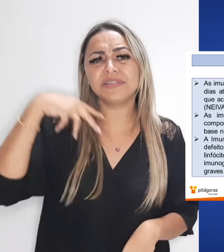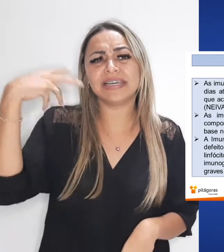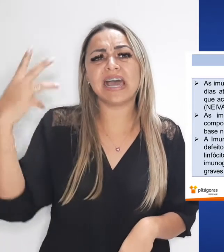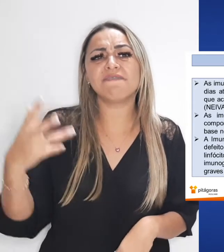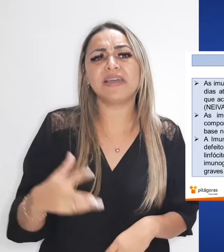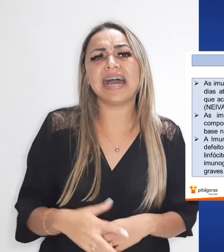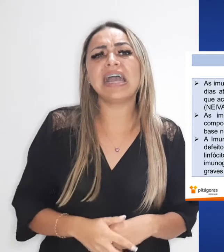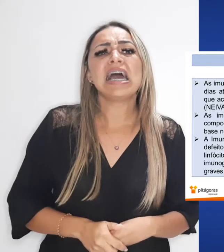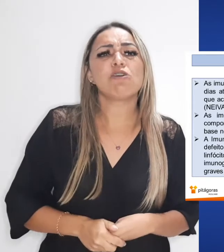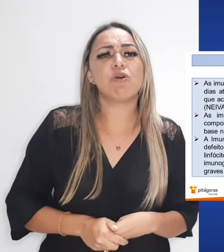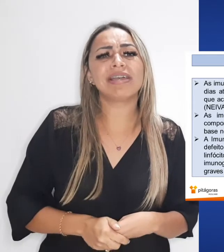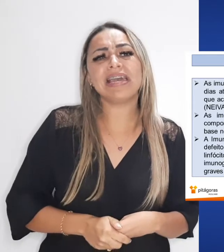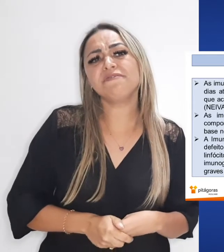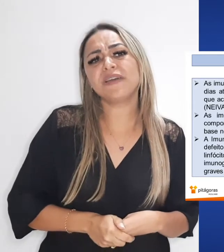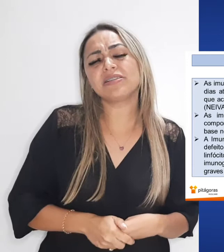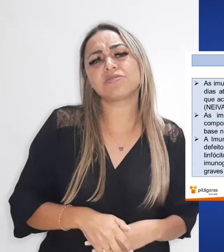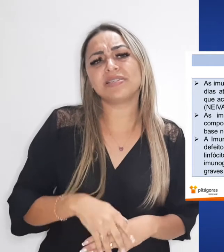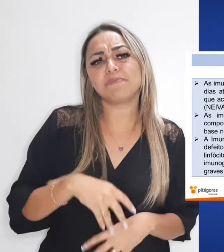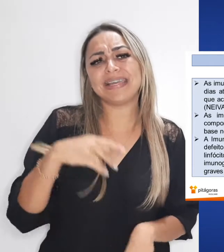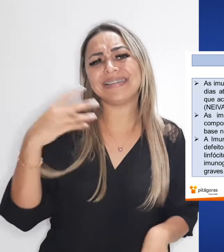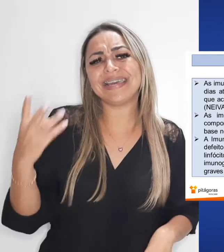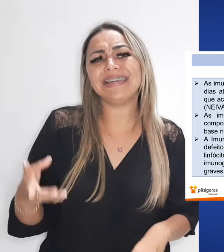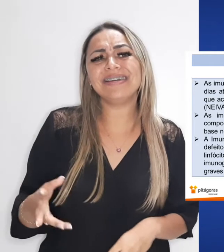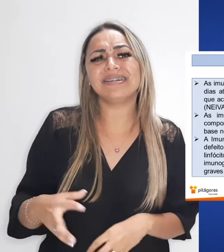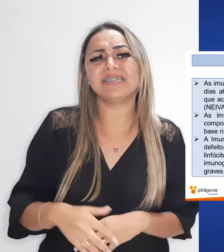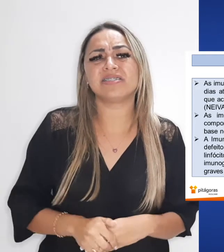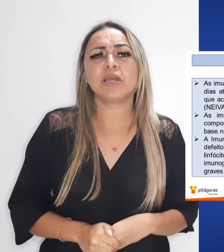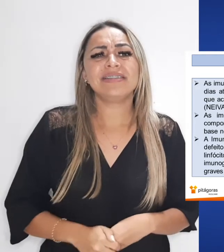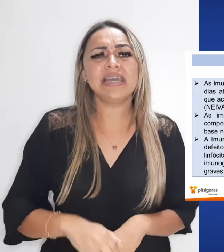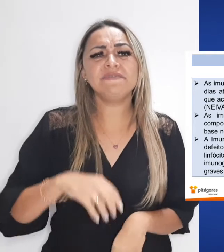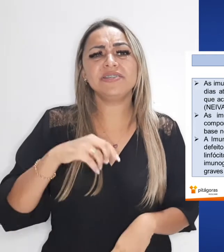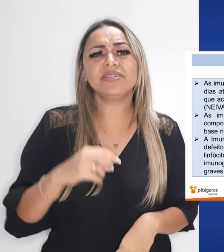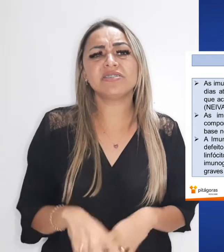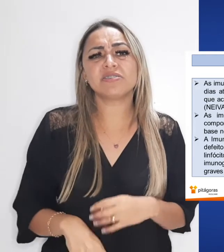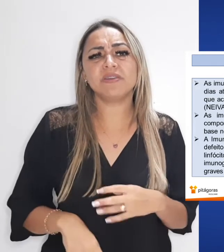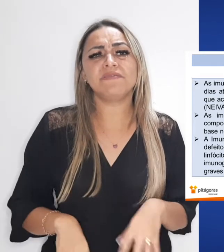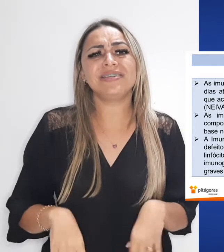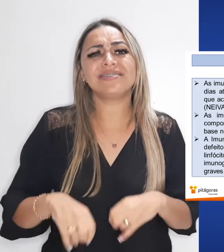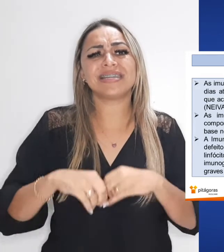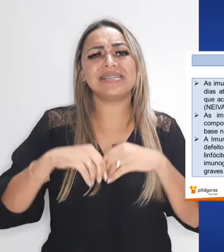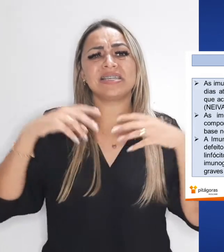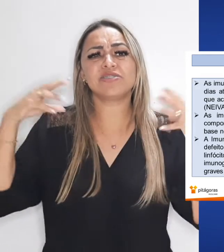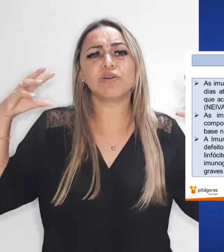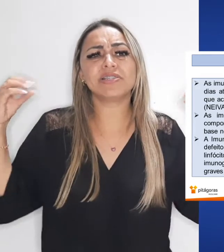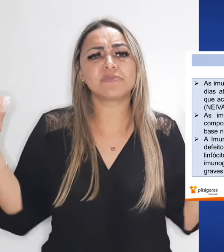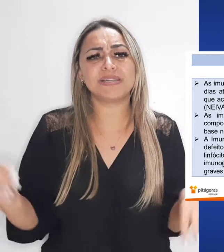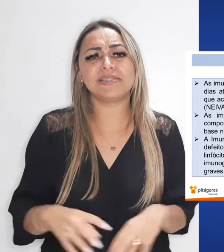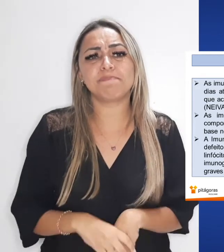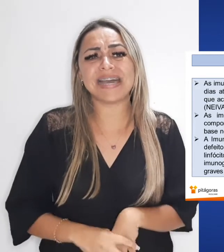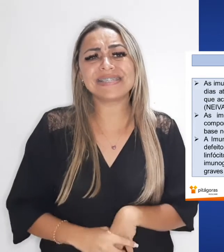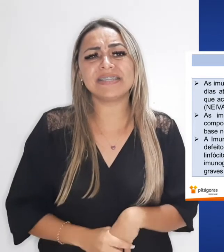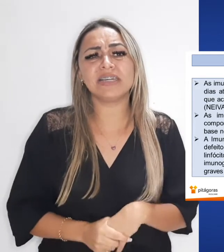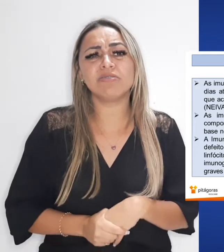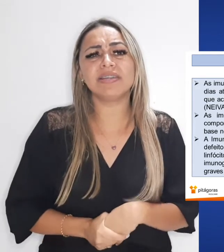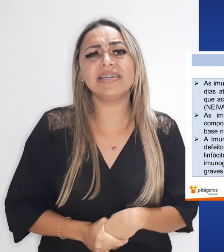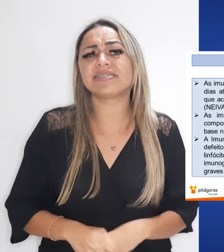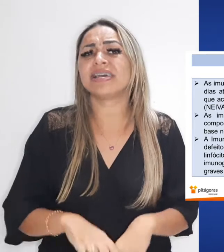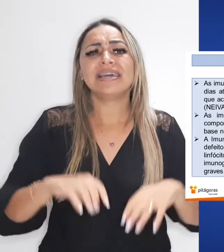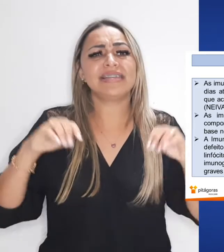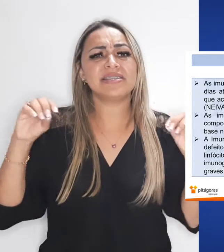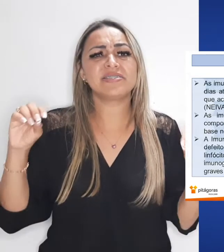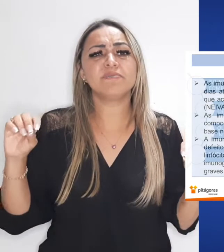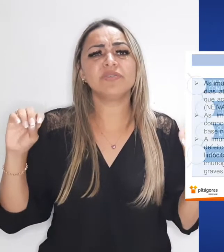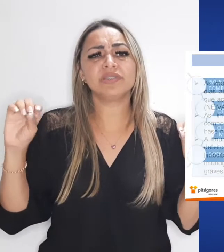mais vulnerável a qualquer infecções bacterianas. Neiva Dias 2020 traz as 8 principais